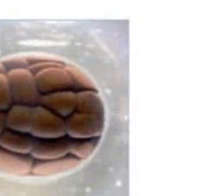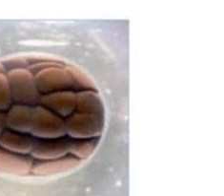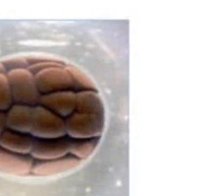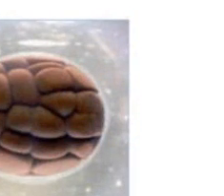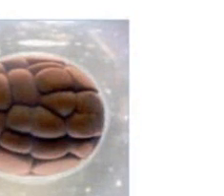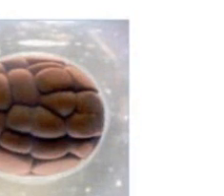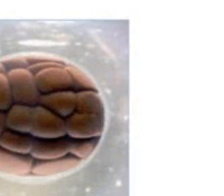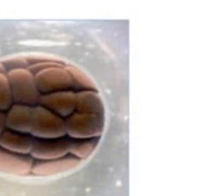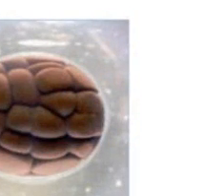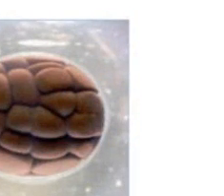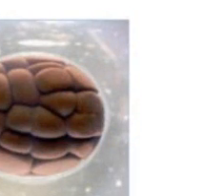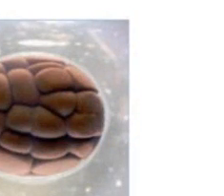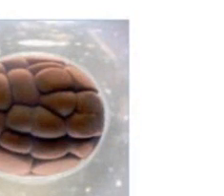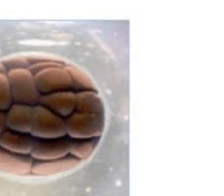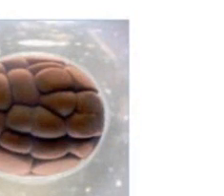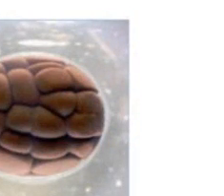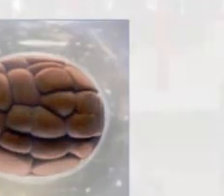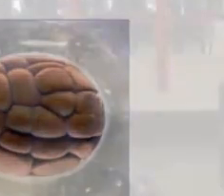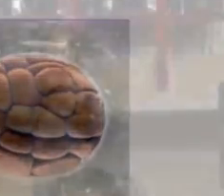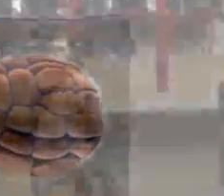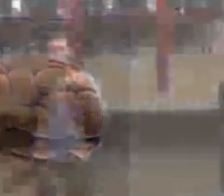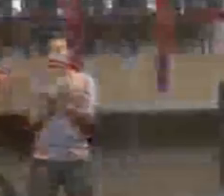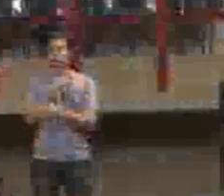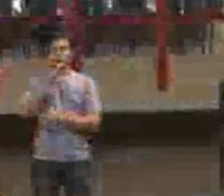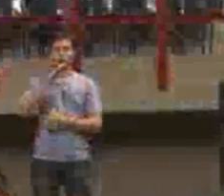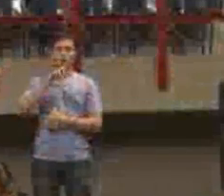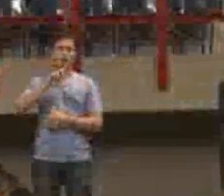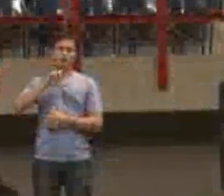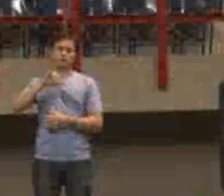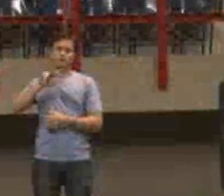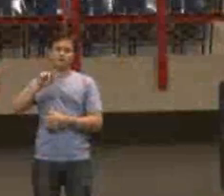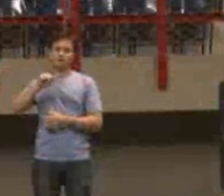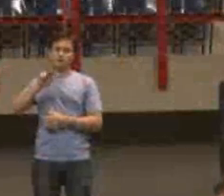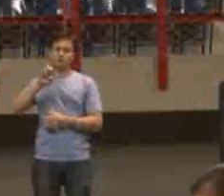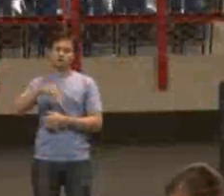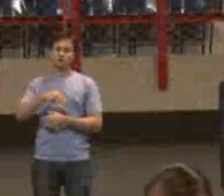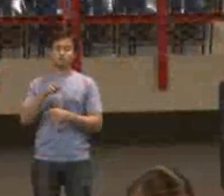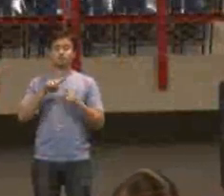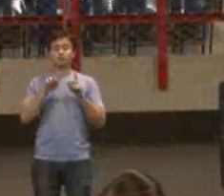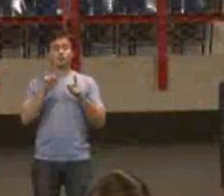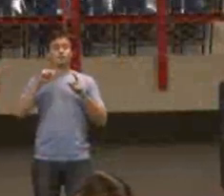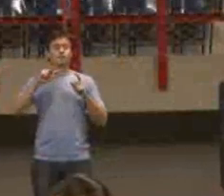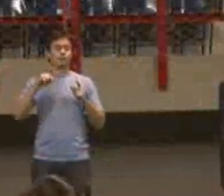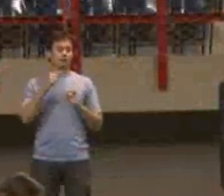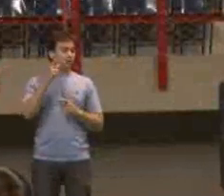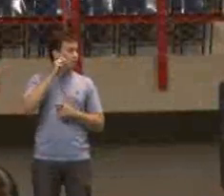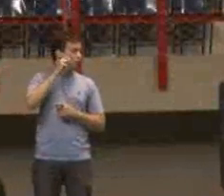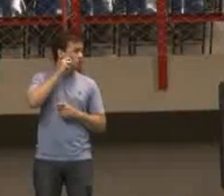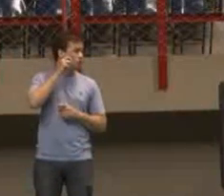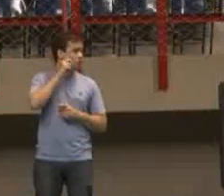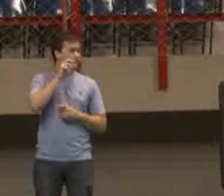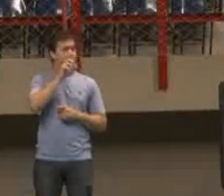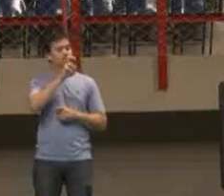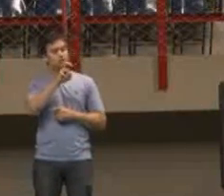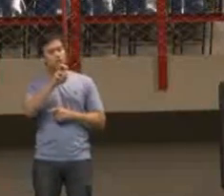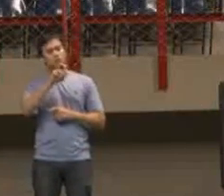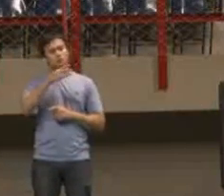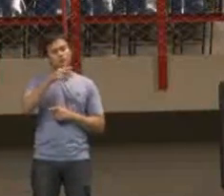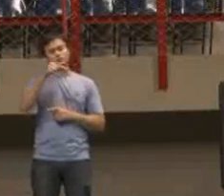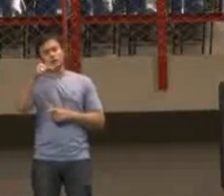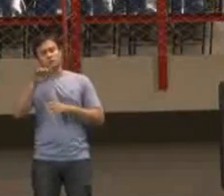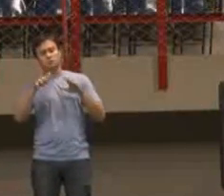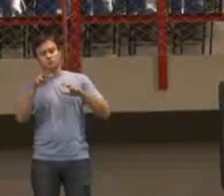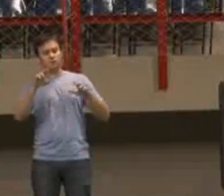isso, não vimos? O que é clivagem? As divisões. E levará de 5 a 7 dias para chegar no útero, onde